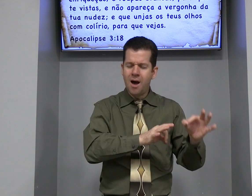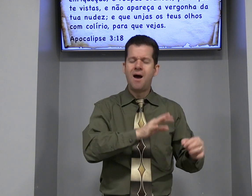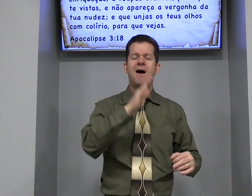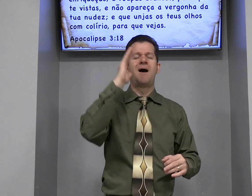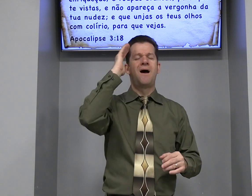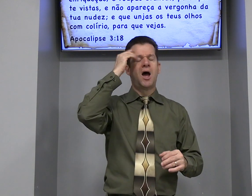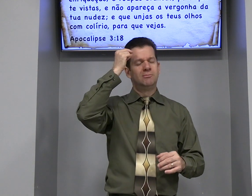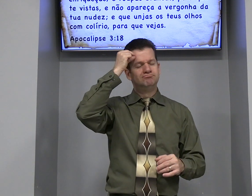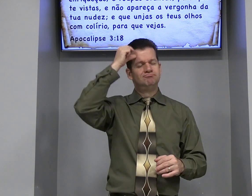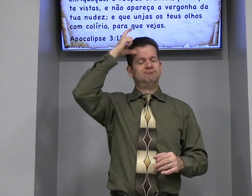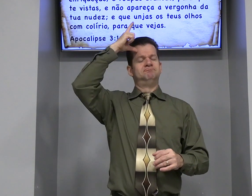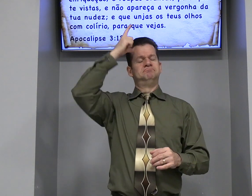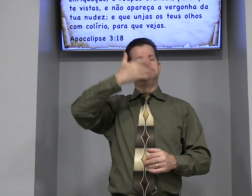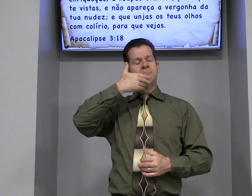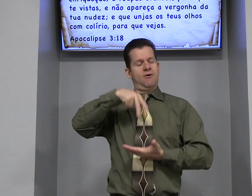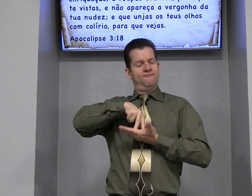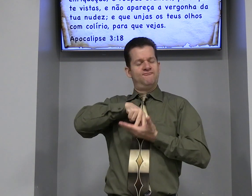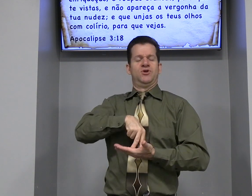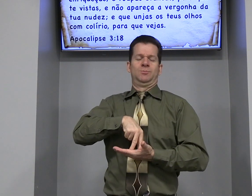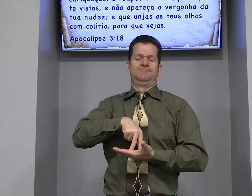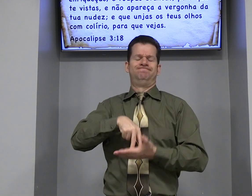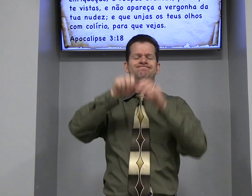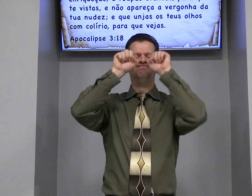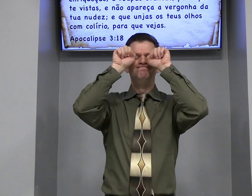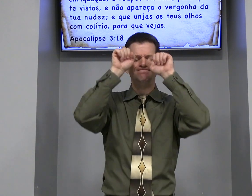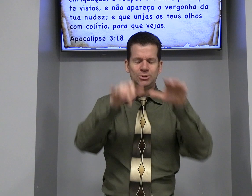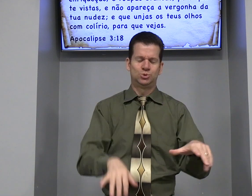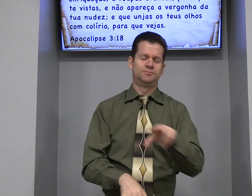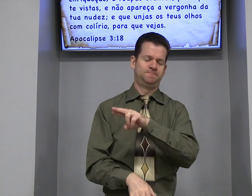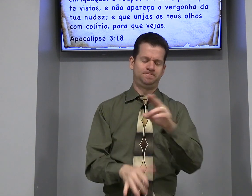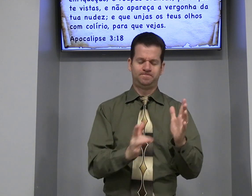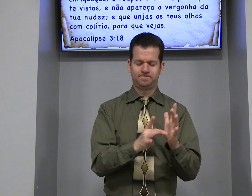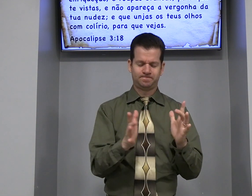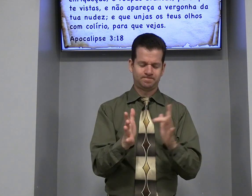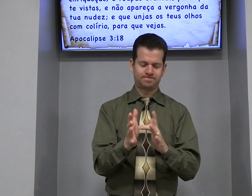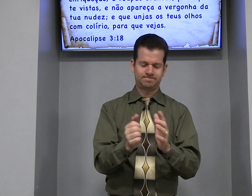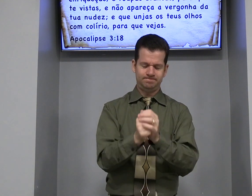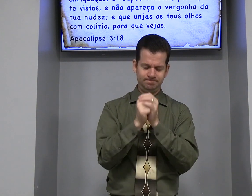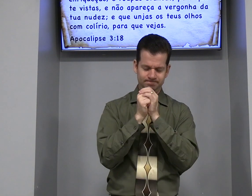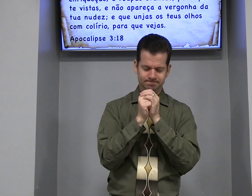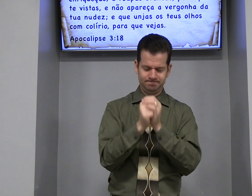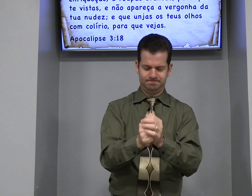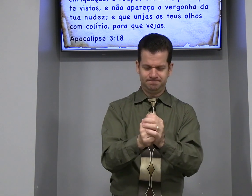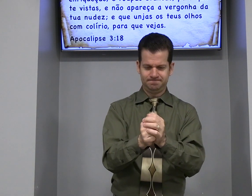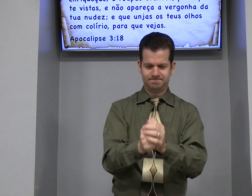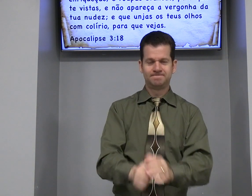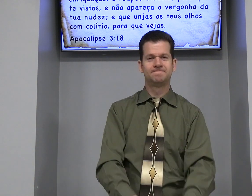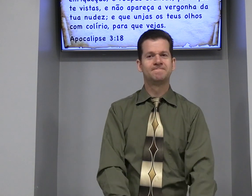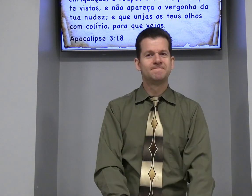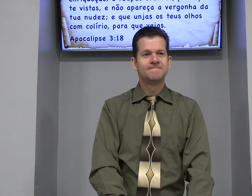estudar o Apocalipse do início até o fim. Ajuda no crescimento espiritual, em nome de Jesus. Amém.